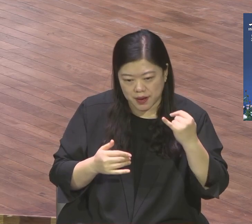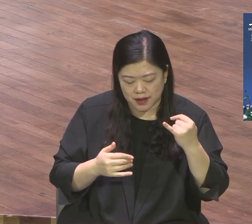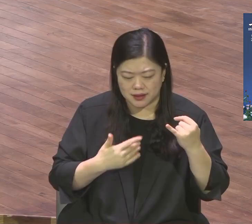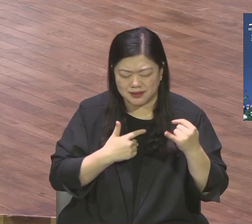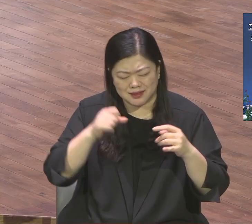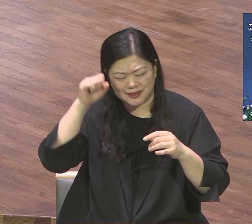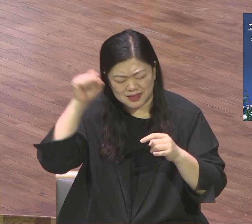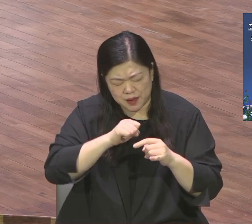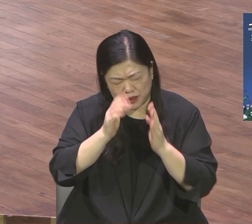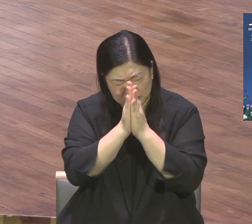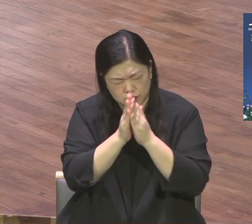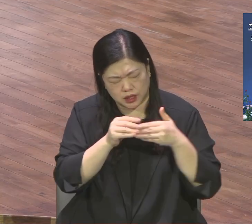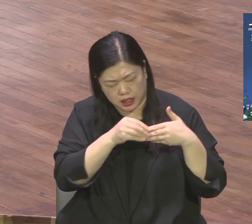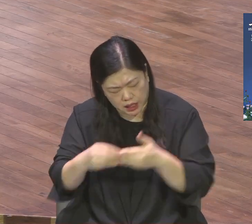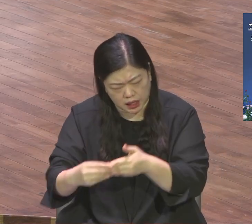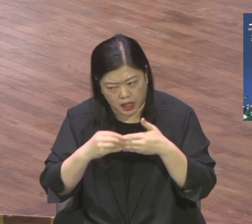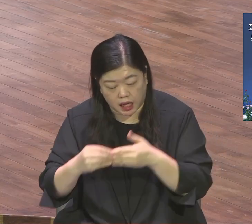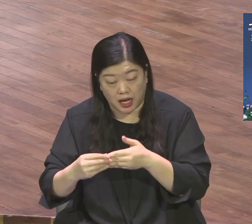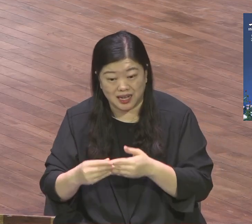얼마나 행복합니까?